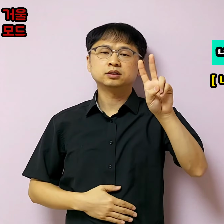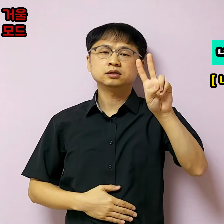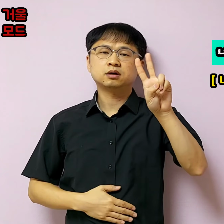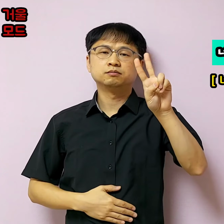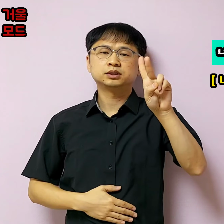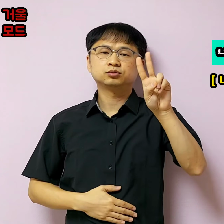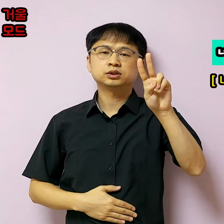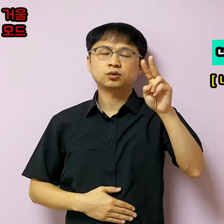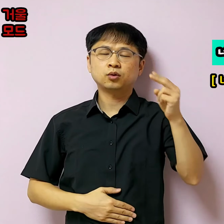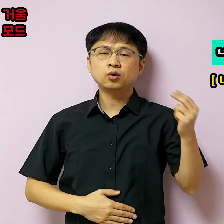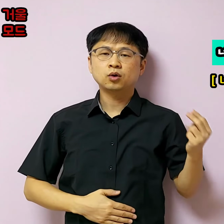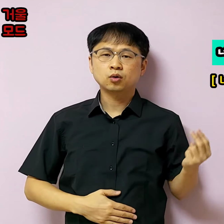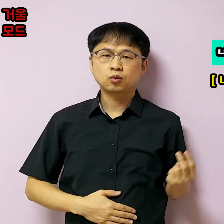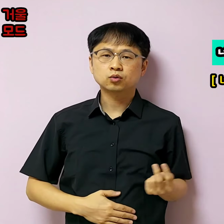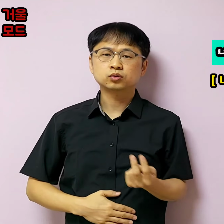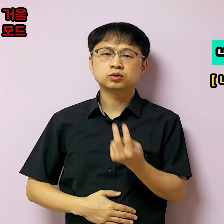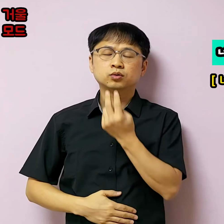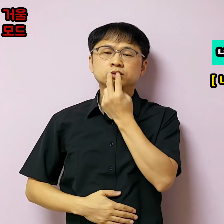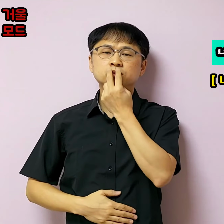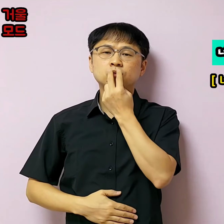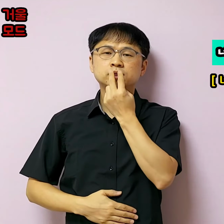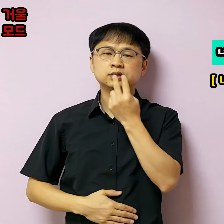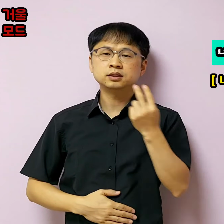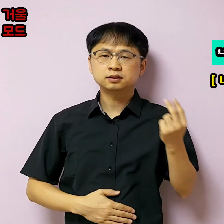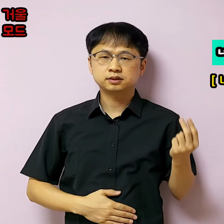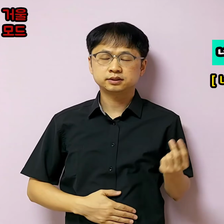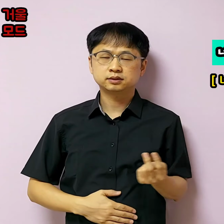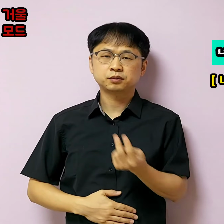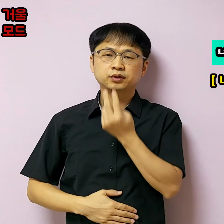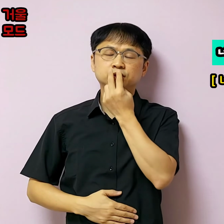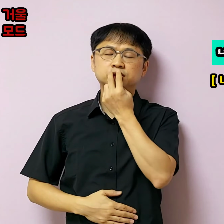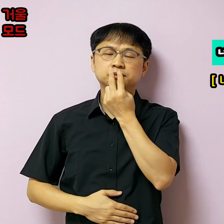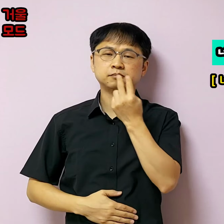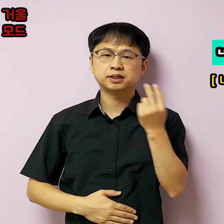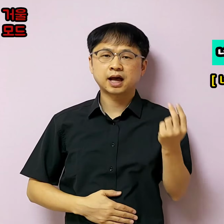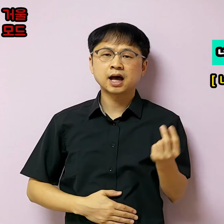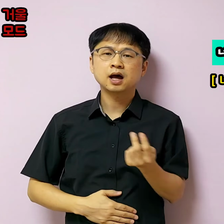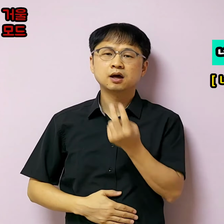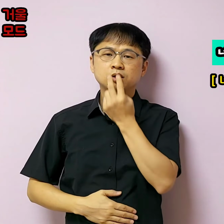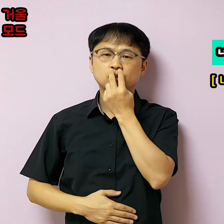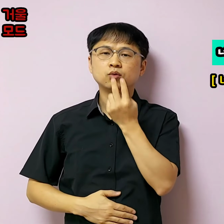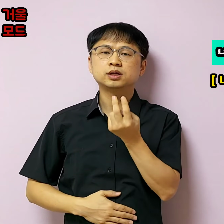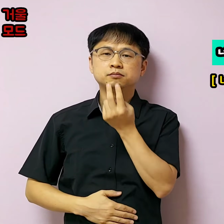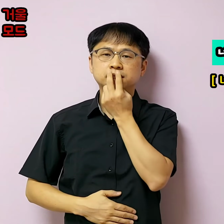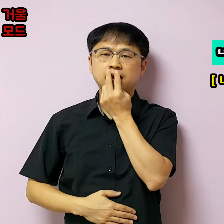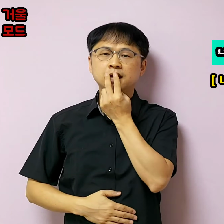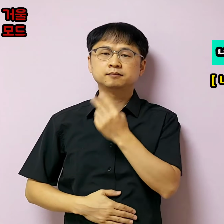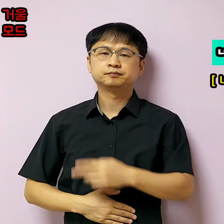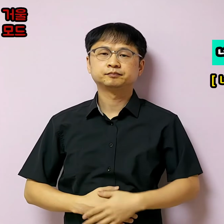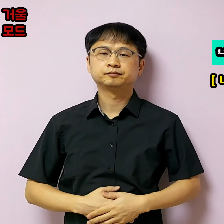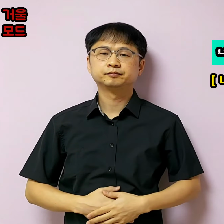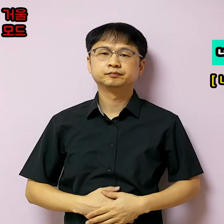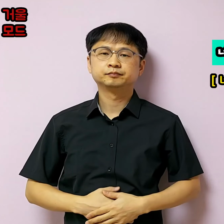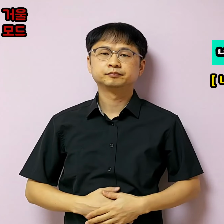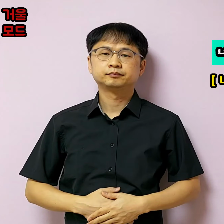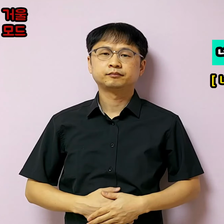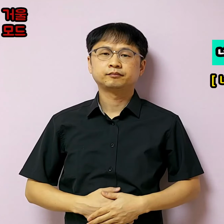공기는 검지중지로 코로 들어오는 공기를 표현해 주시면 됩니다. 공기입니다.